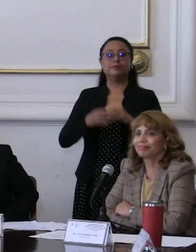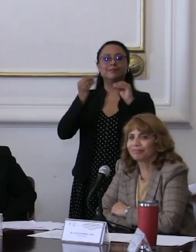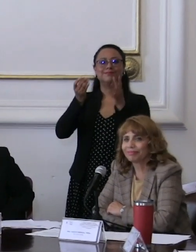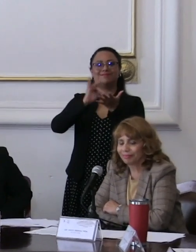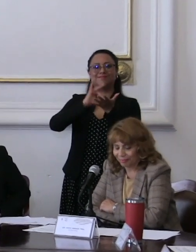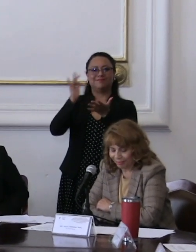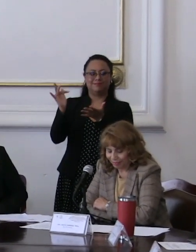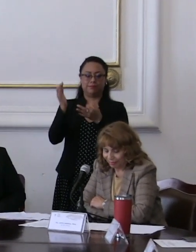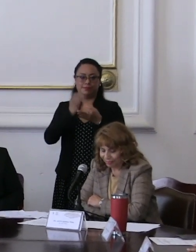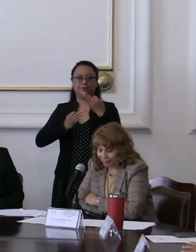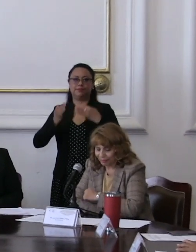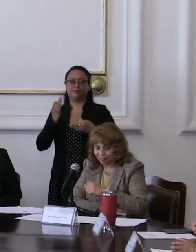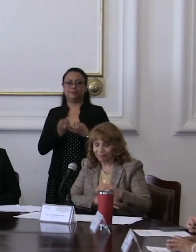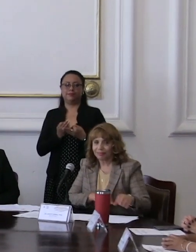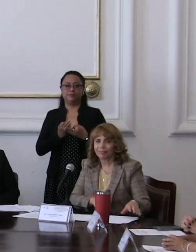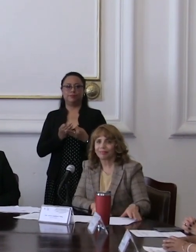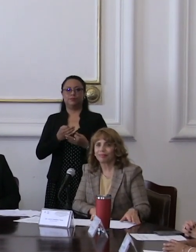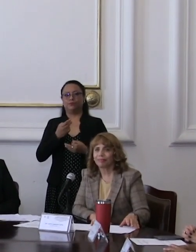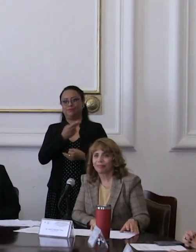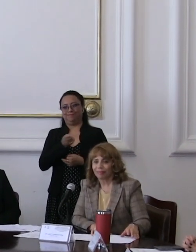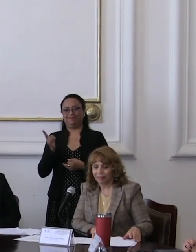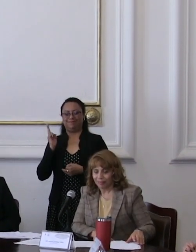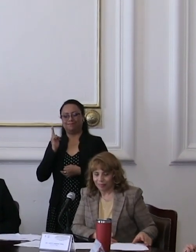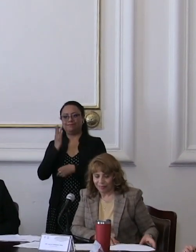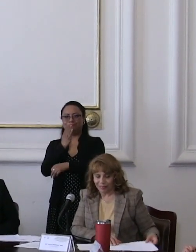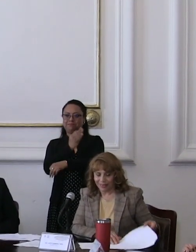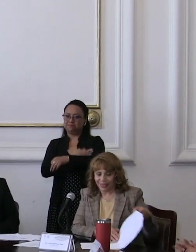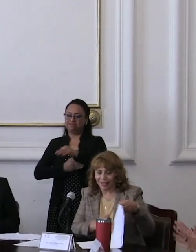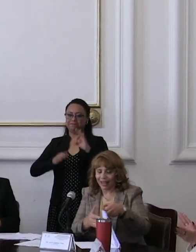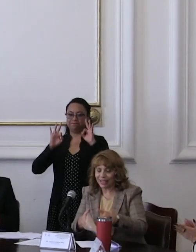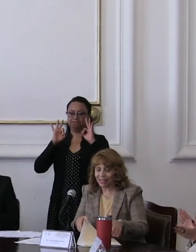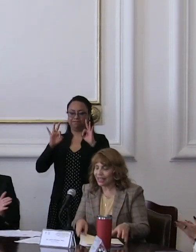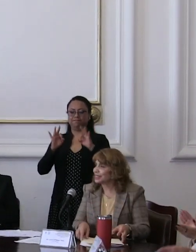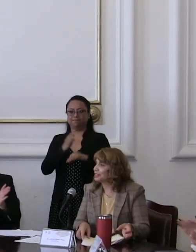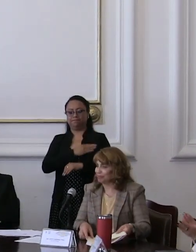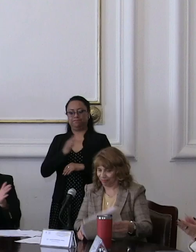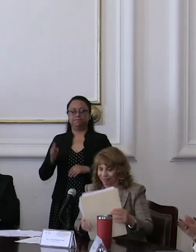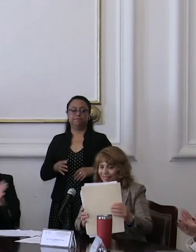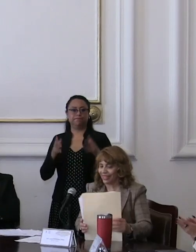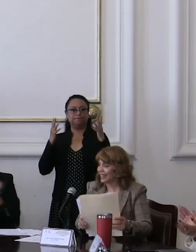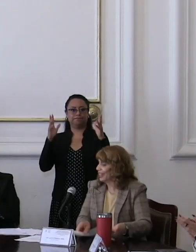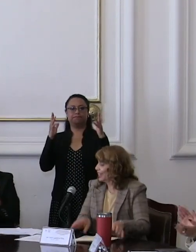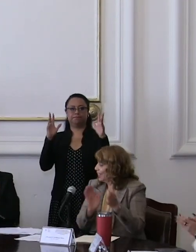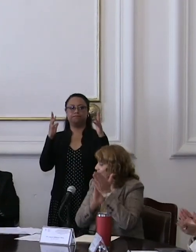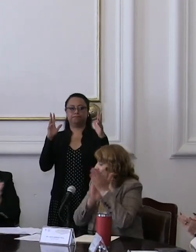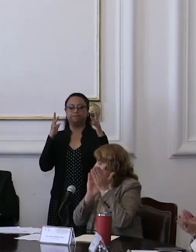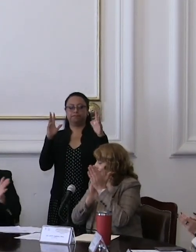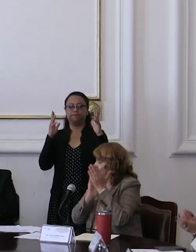Muchas gracias y que tengan una excelente tarde. Gracias.